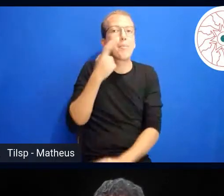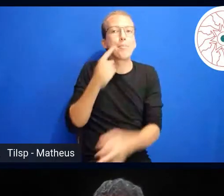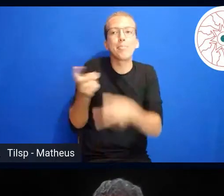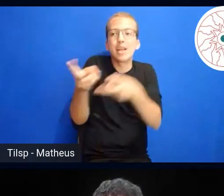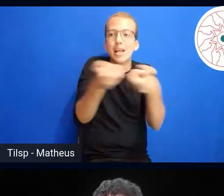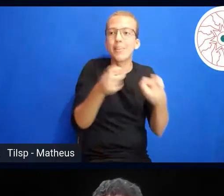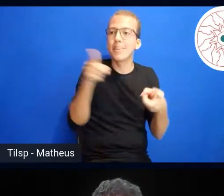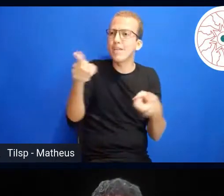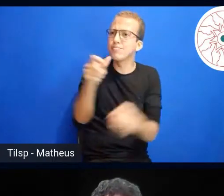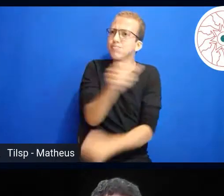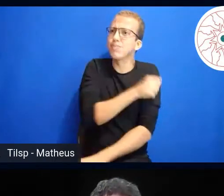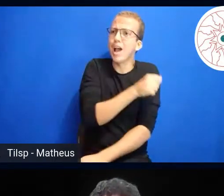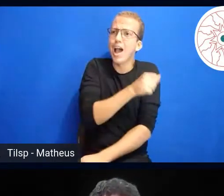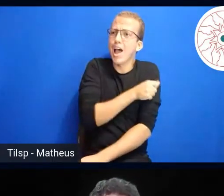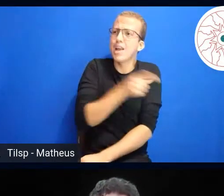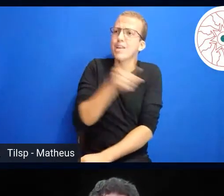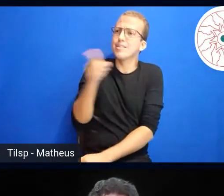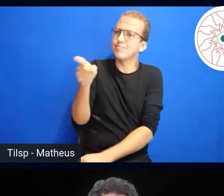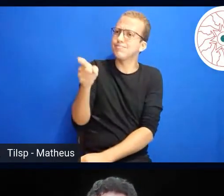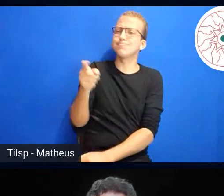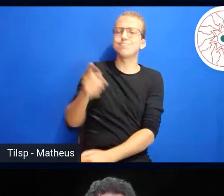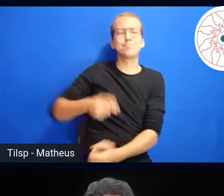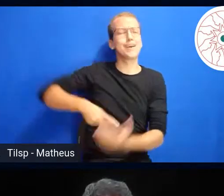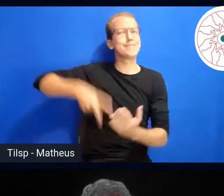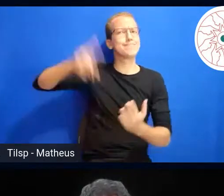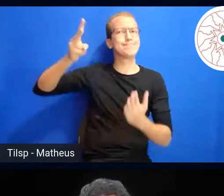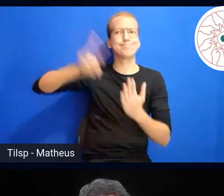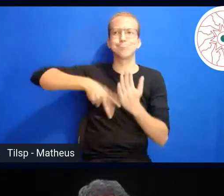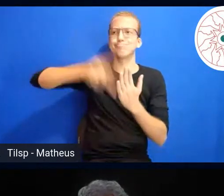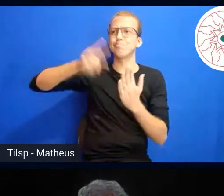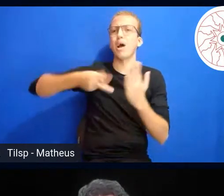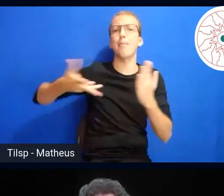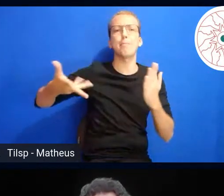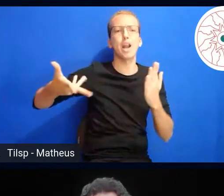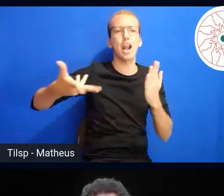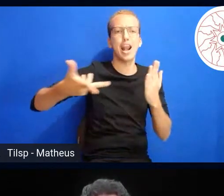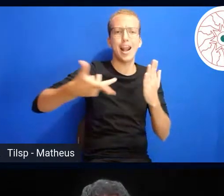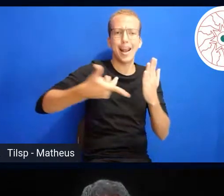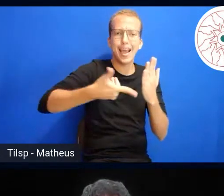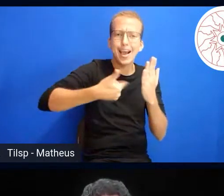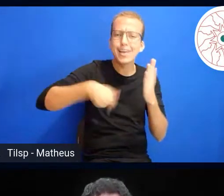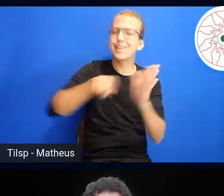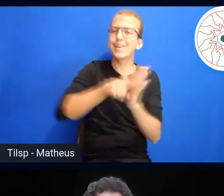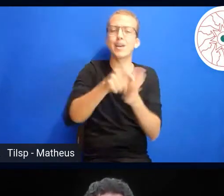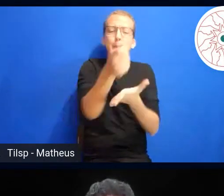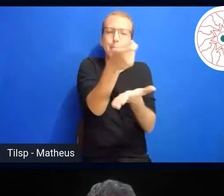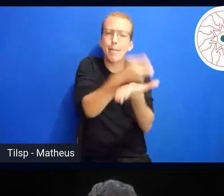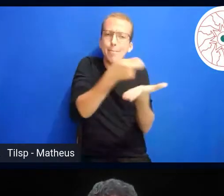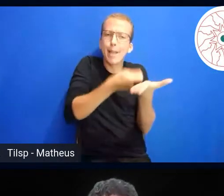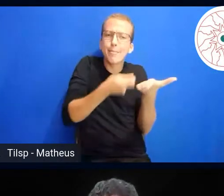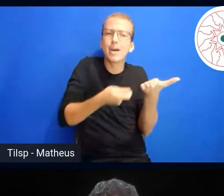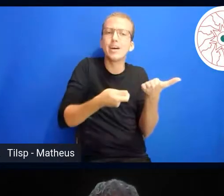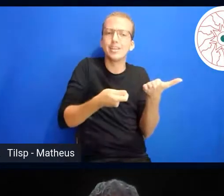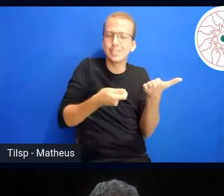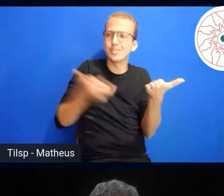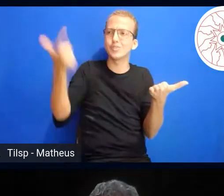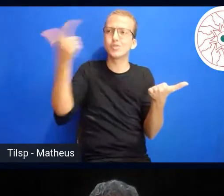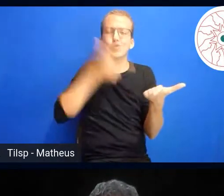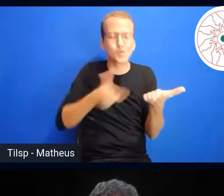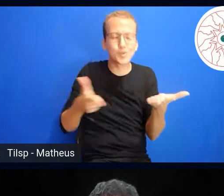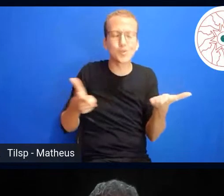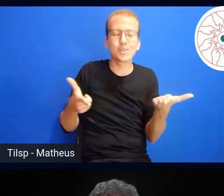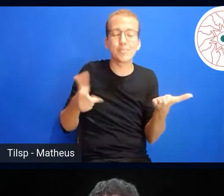conseguindo ler e já escrever, ainda que de maneira ainda que bem